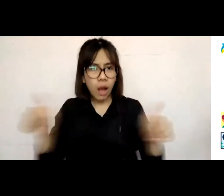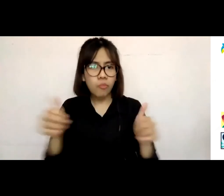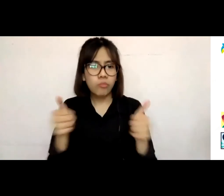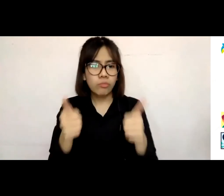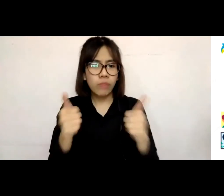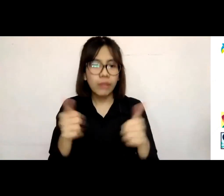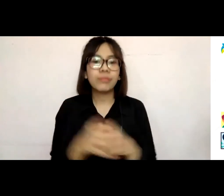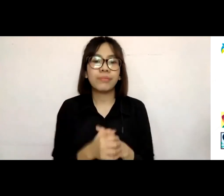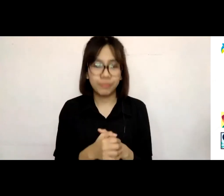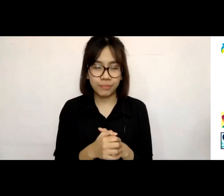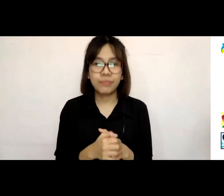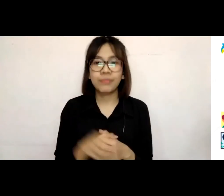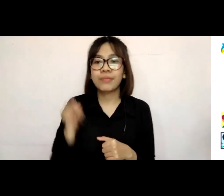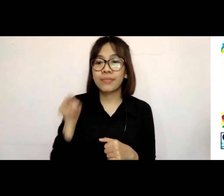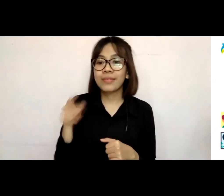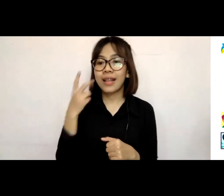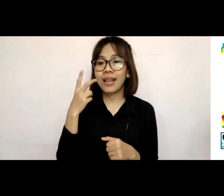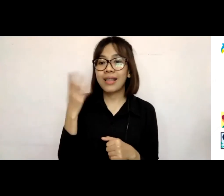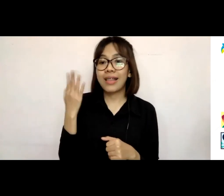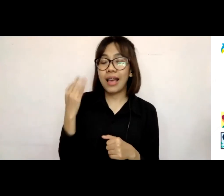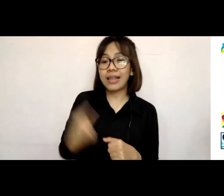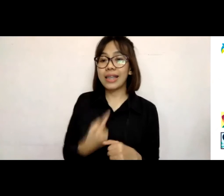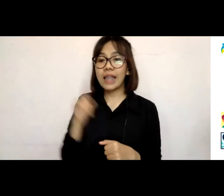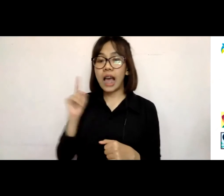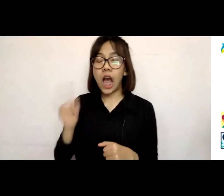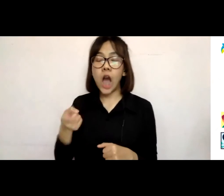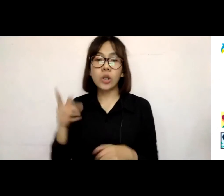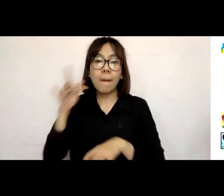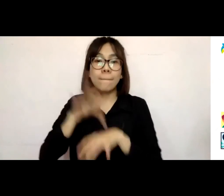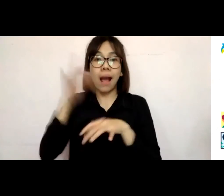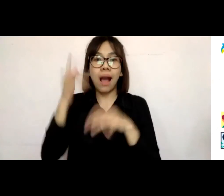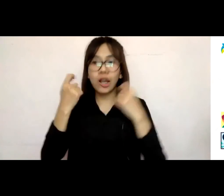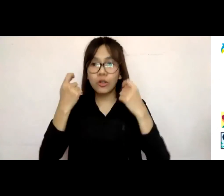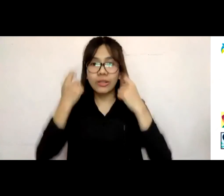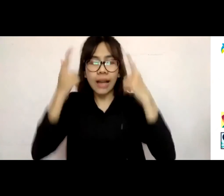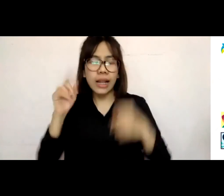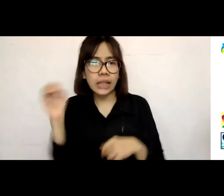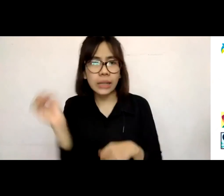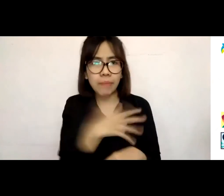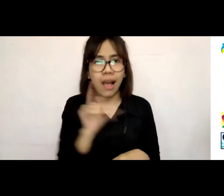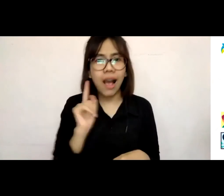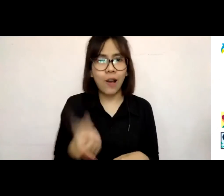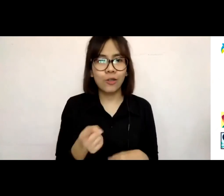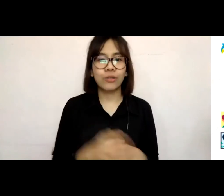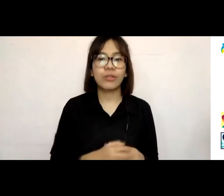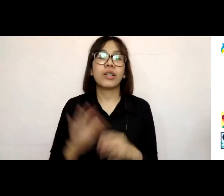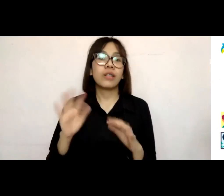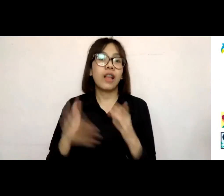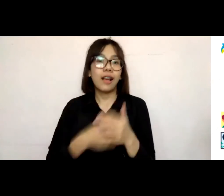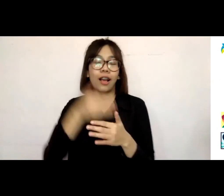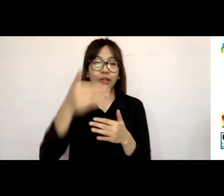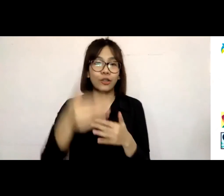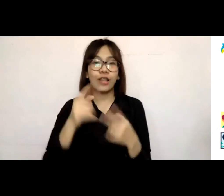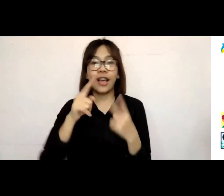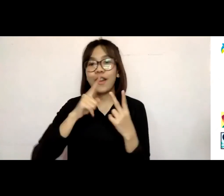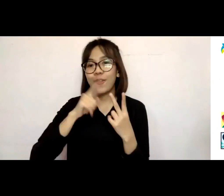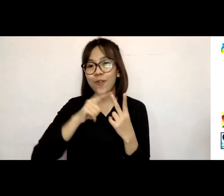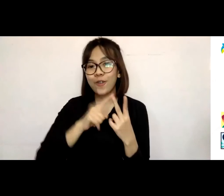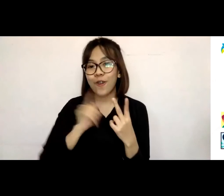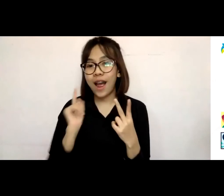kita semua. Pada kesempatan yang baik ini, saya mengucapkan terima kasih dulu kepada Pak Kadisdik yang selalu